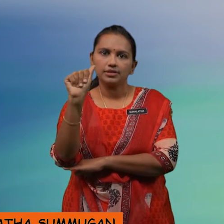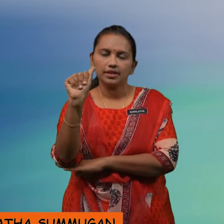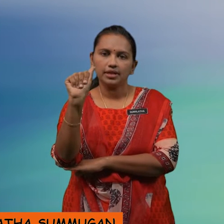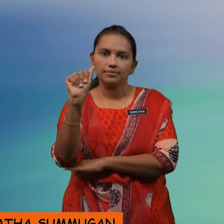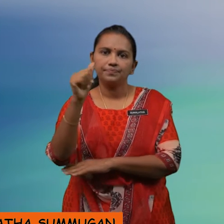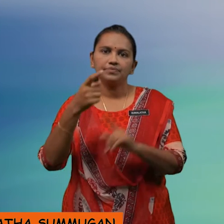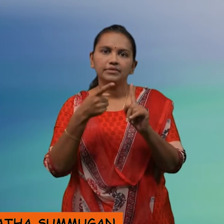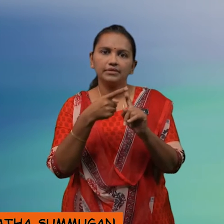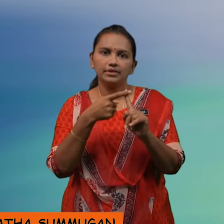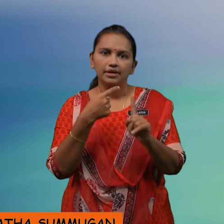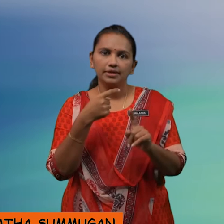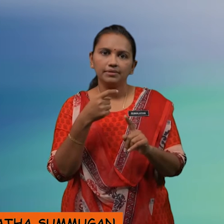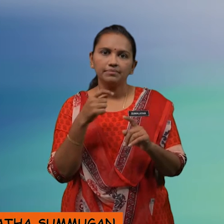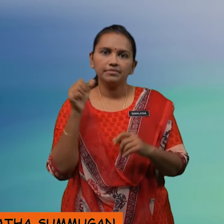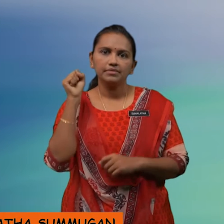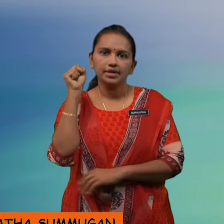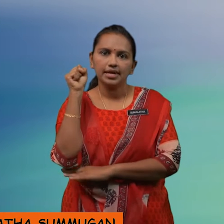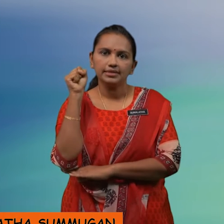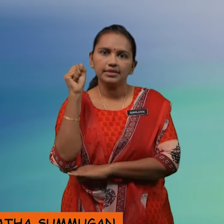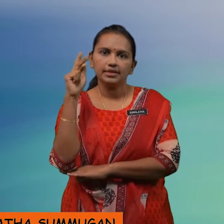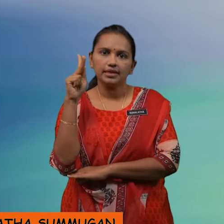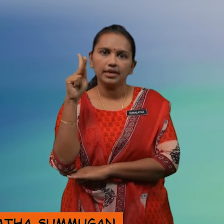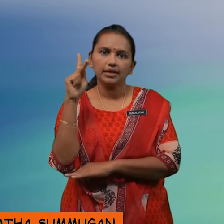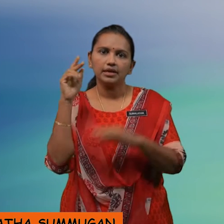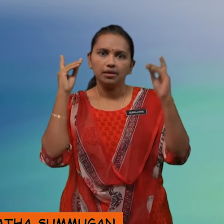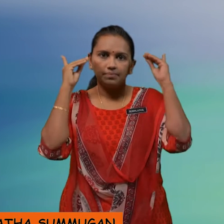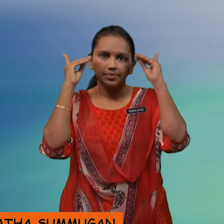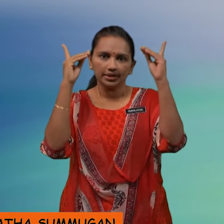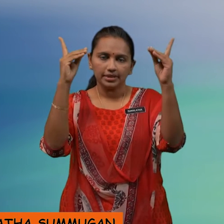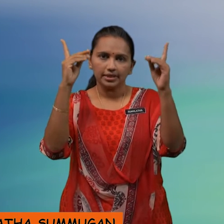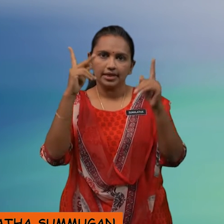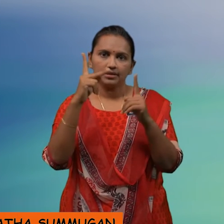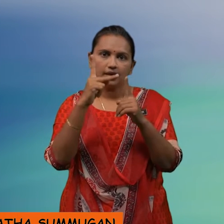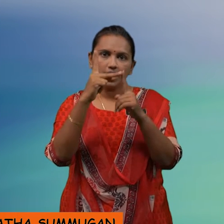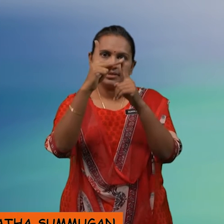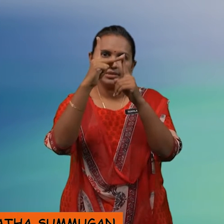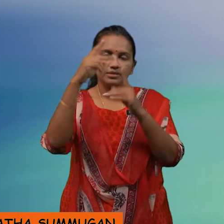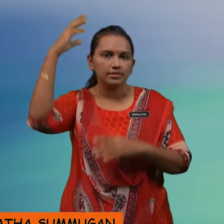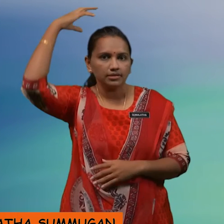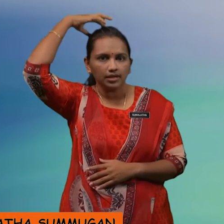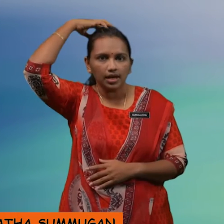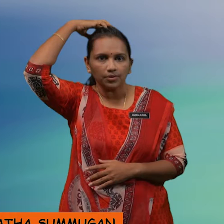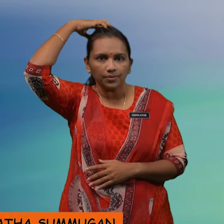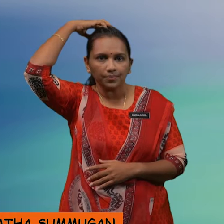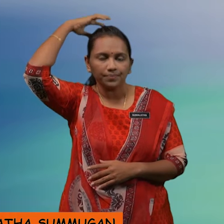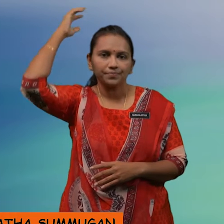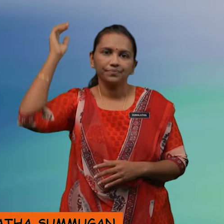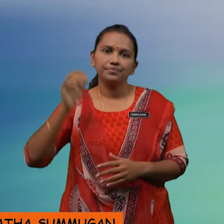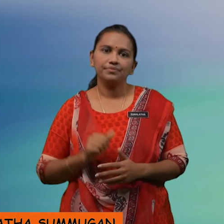Sumalata, dari SK Pendidikan Khas Selangor.